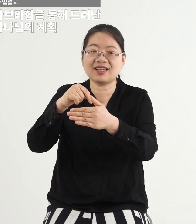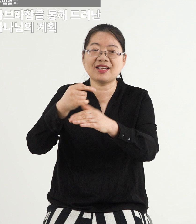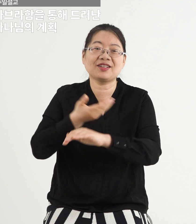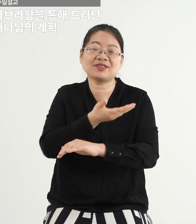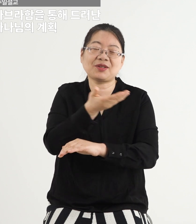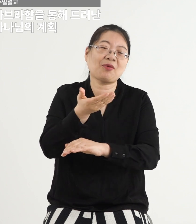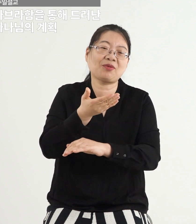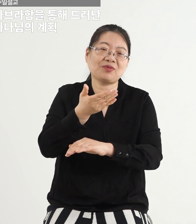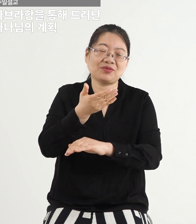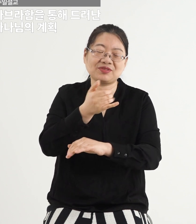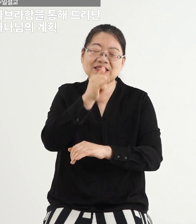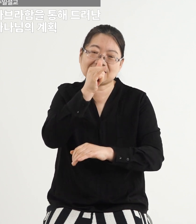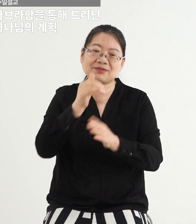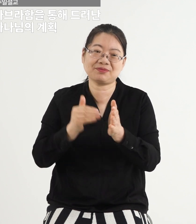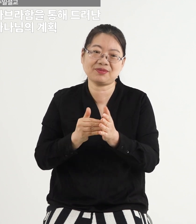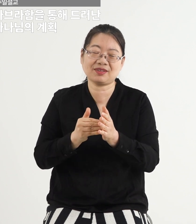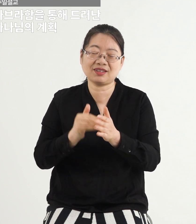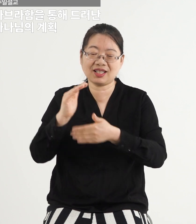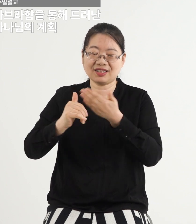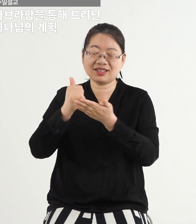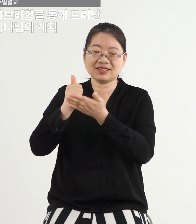하나님은 다 된 사람,